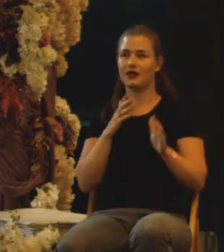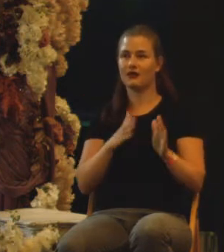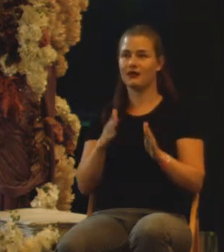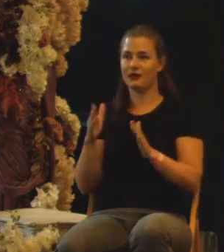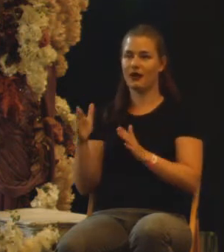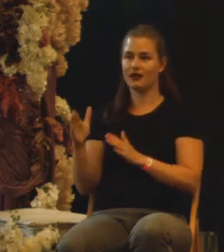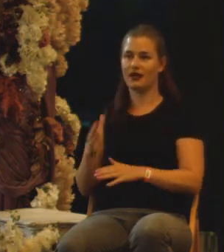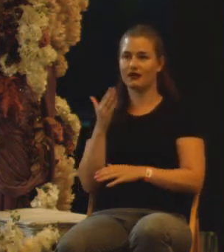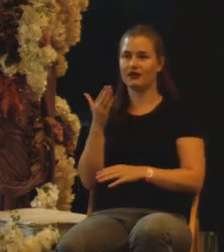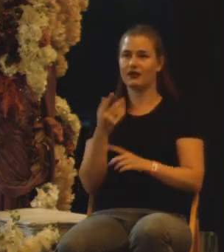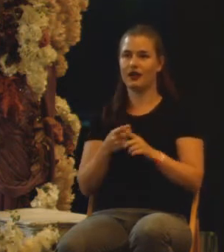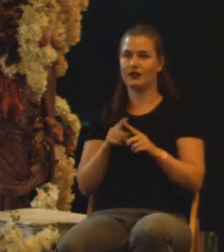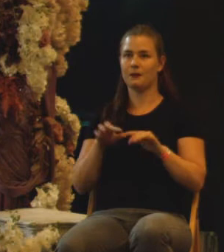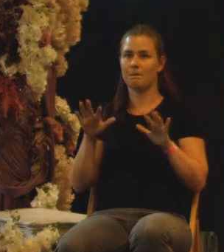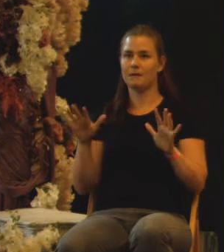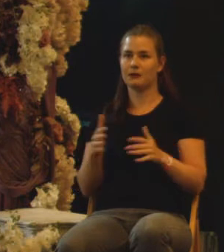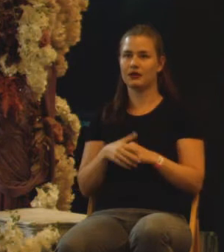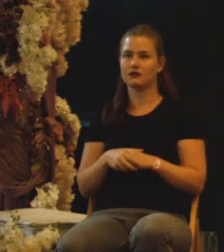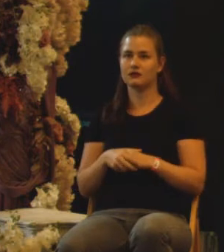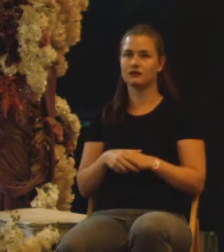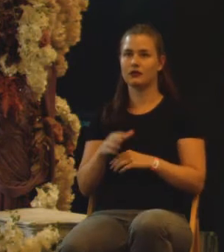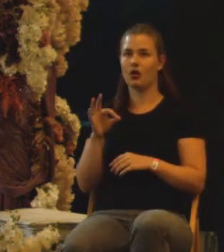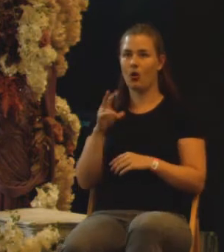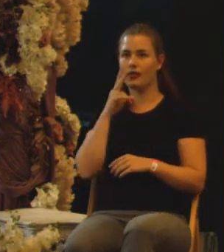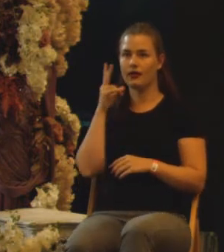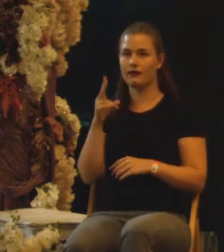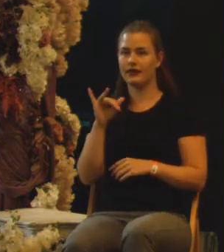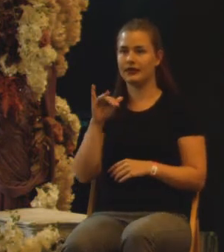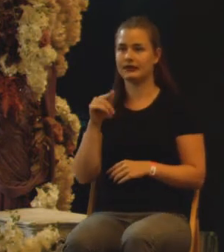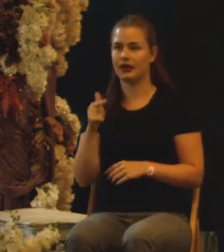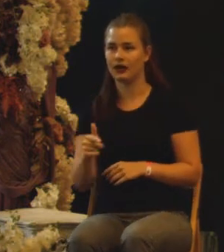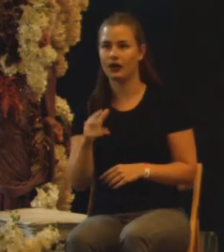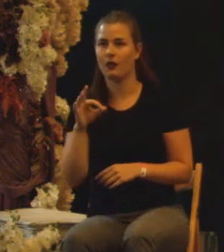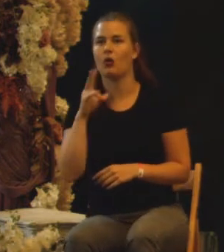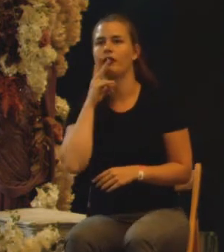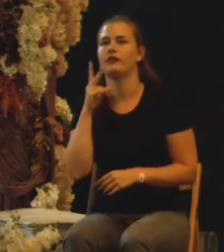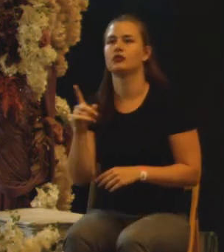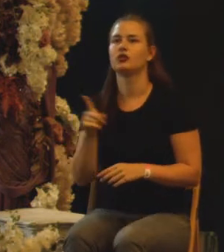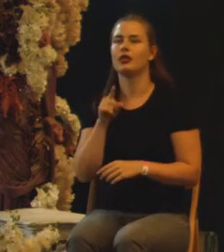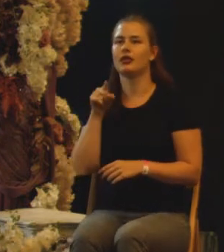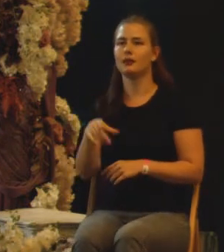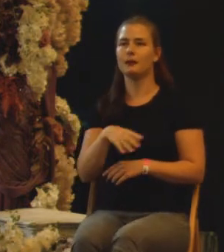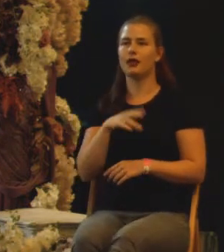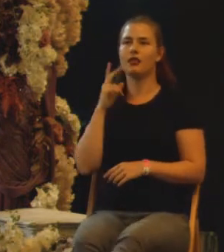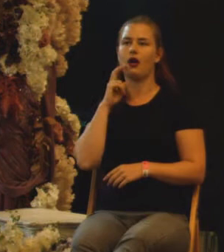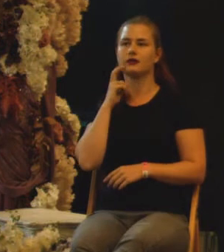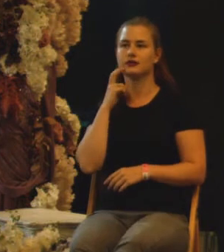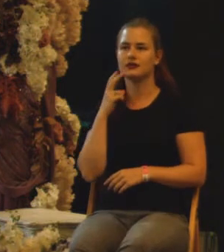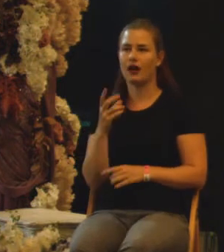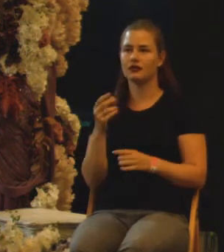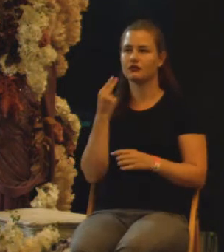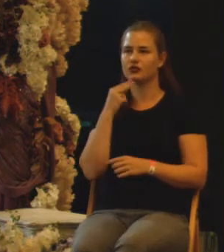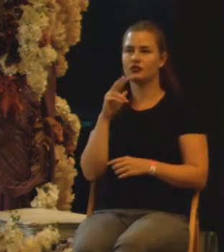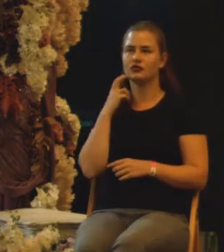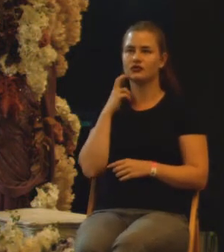ты в этот момент... он видит Инстаграм. Он видит, что ты была секси, супер